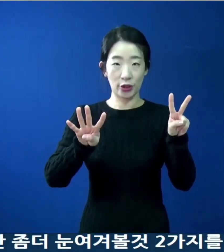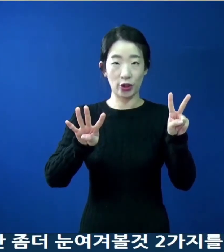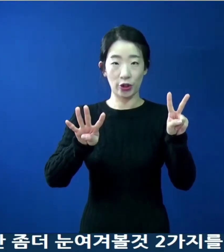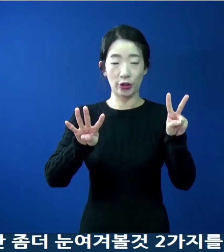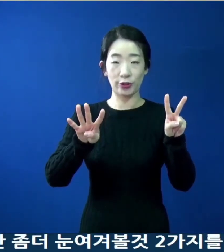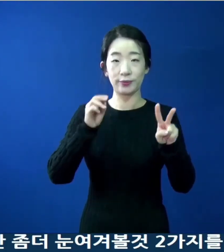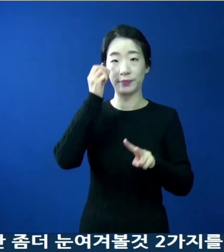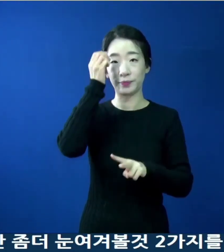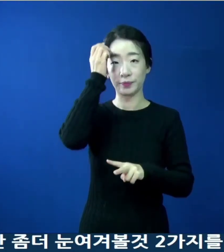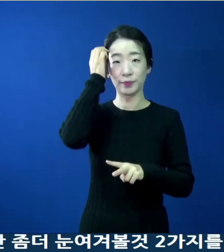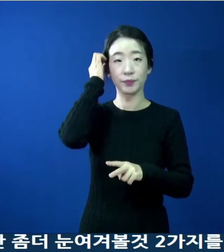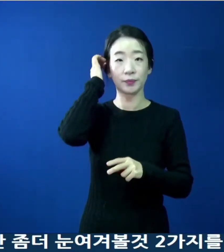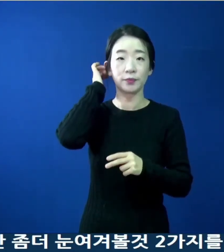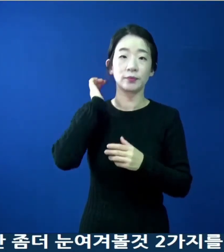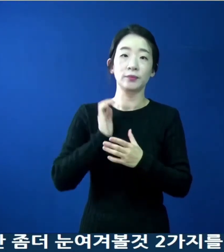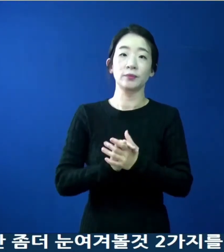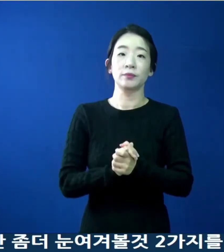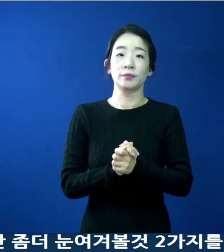있습니다.